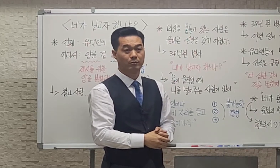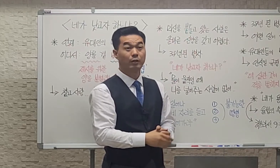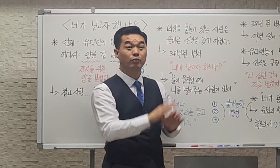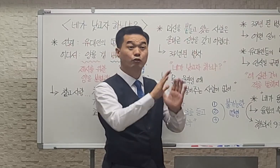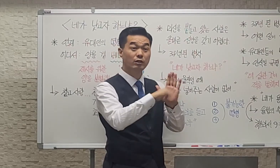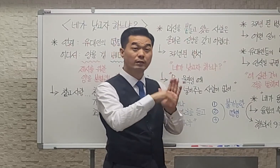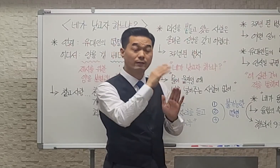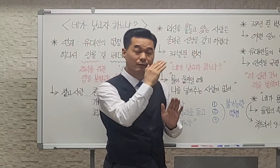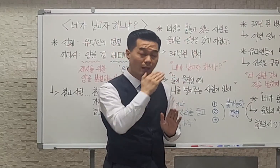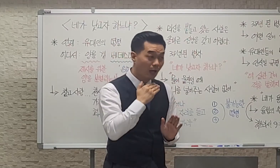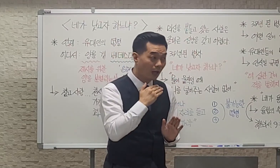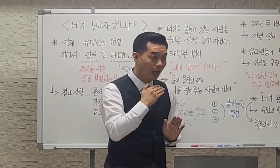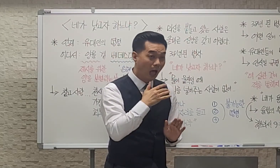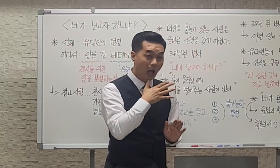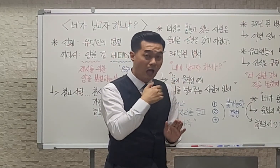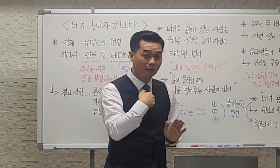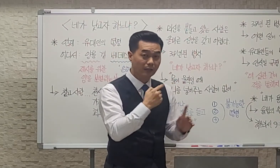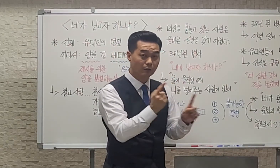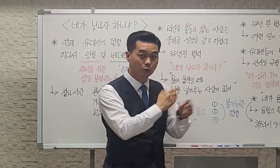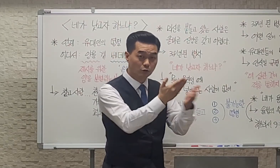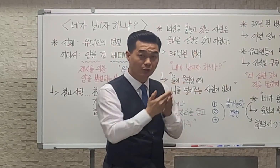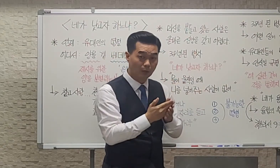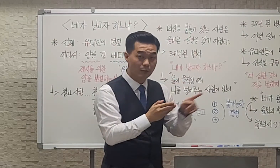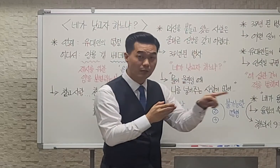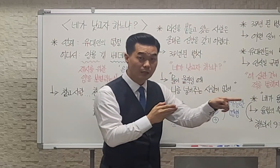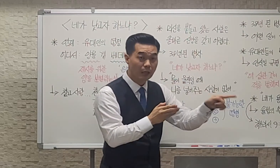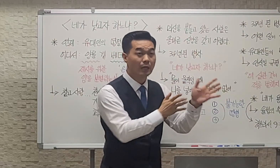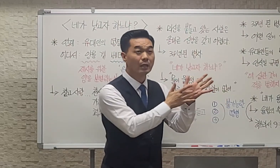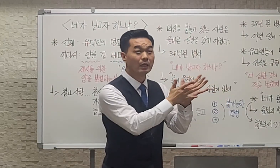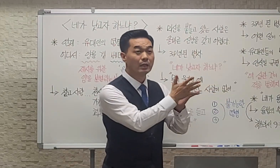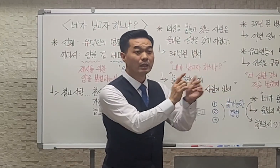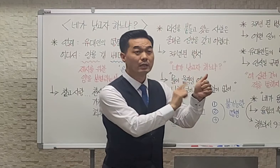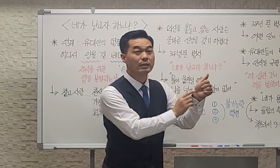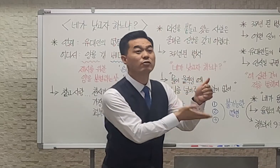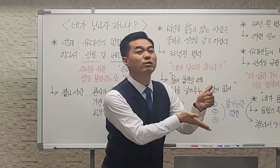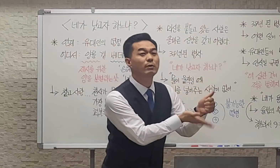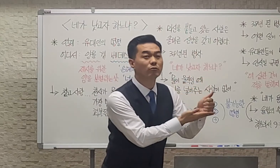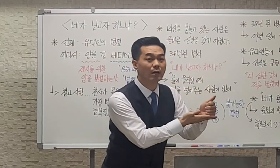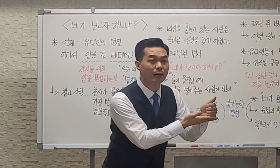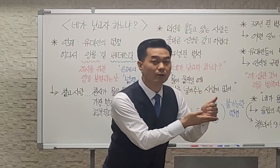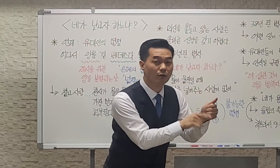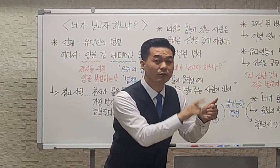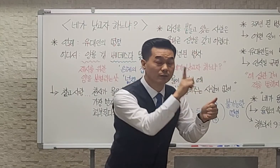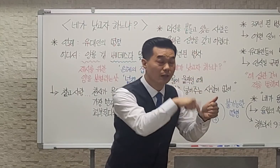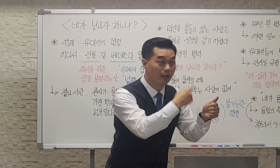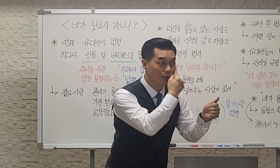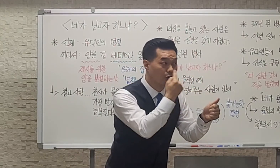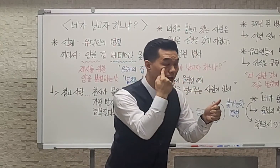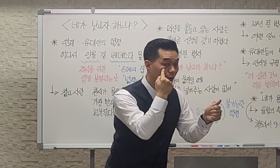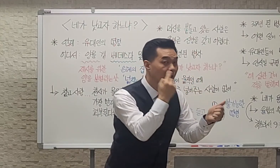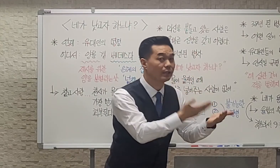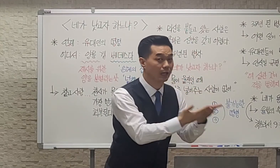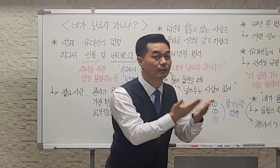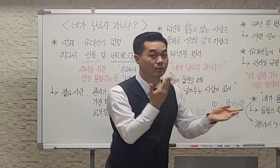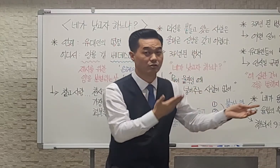그래서 뒤늦게 그때야 나를 고쳐준 사람이 예수님이구나 라는 걸 그때야 정확히 확인이 가능해졌어요.